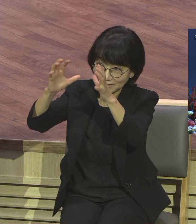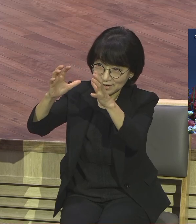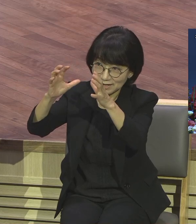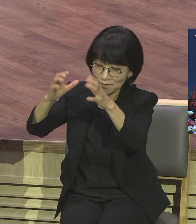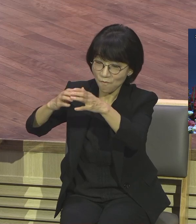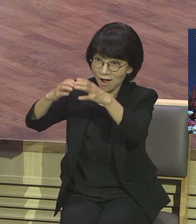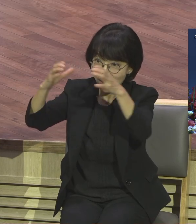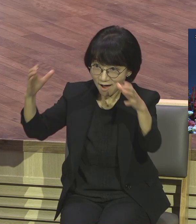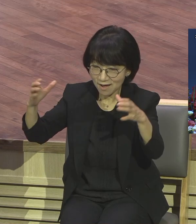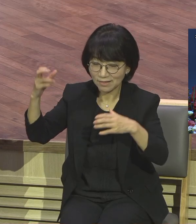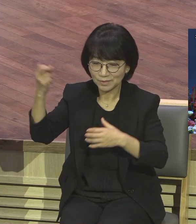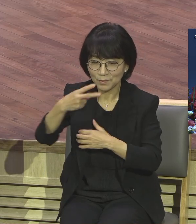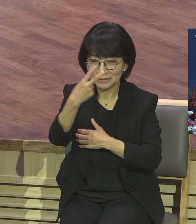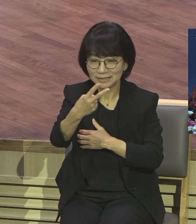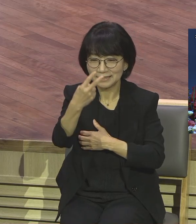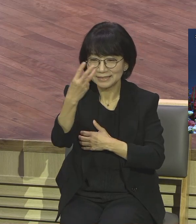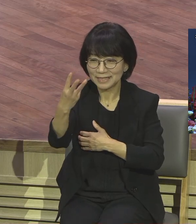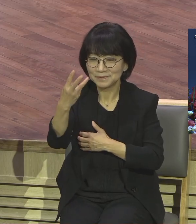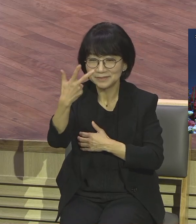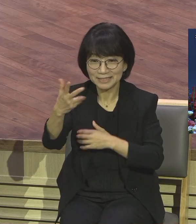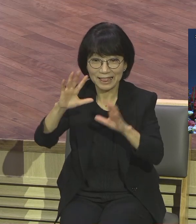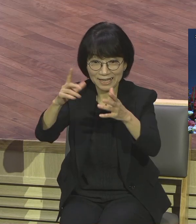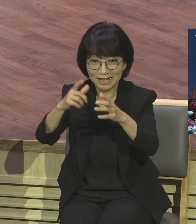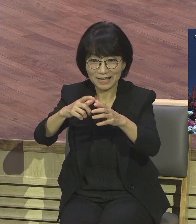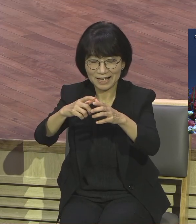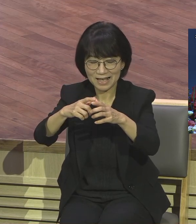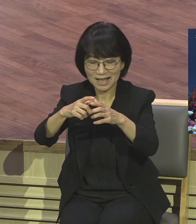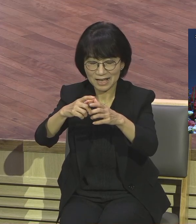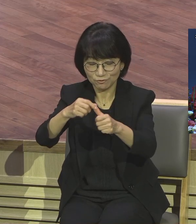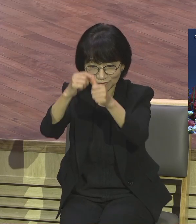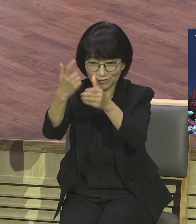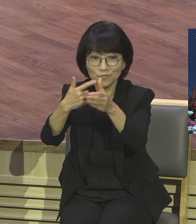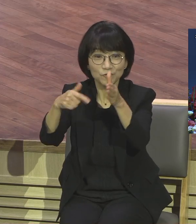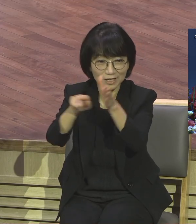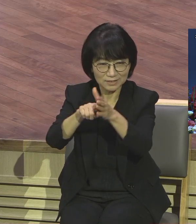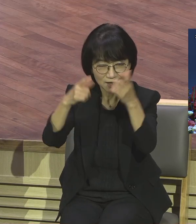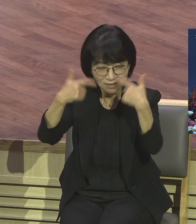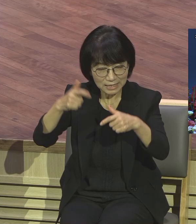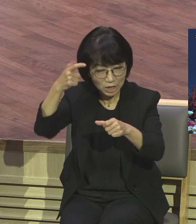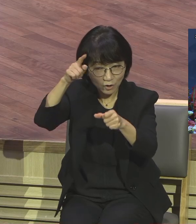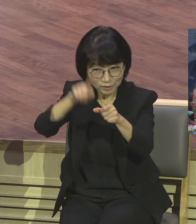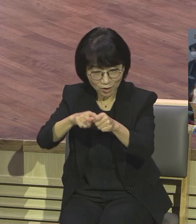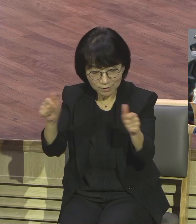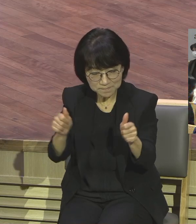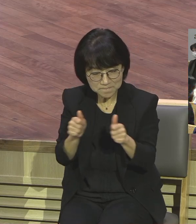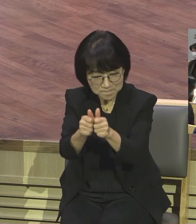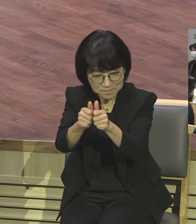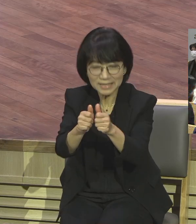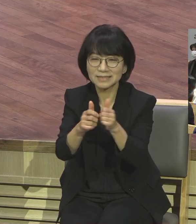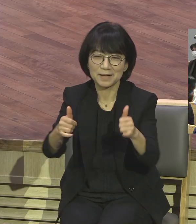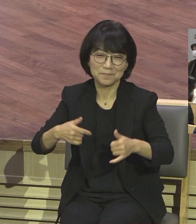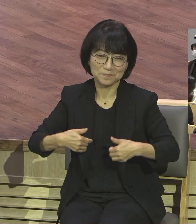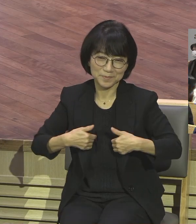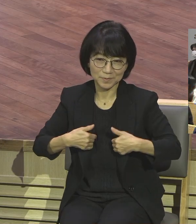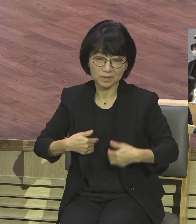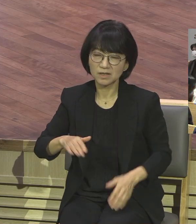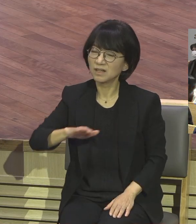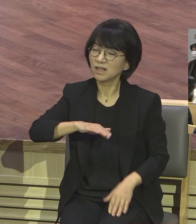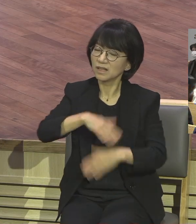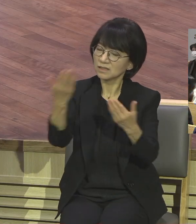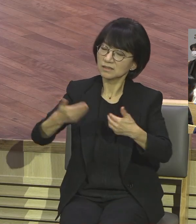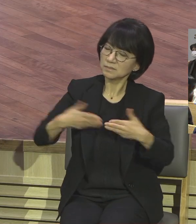살리는 이 영적인 이렇게 힘이 되는 이런 동반자 여러분 있기 바랍니다. 혼자 독불장